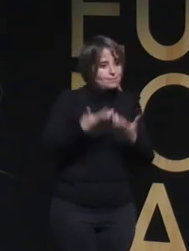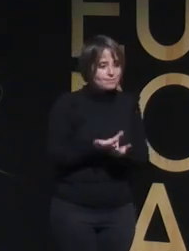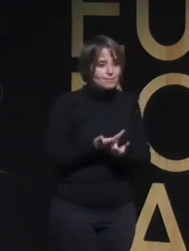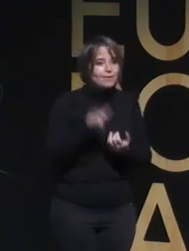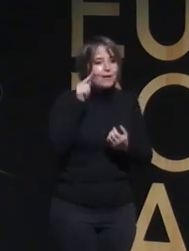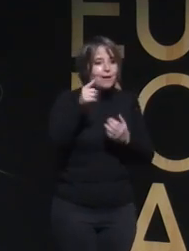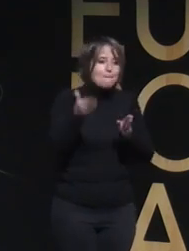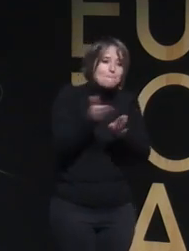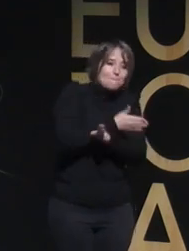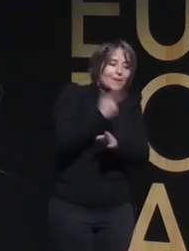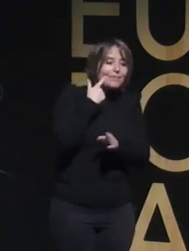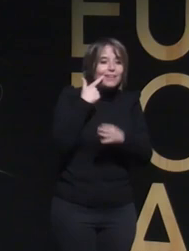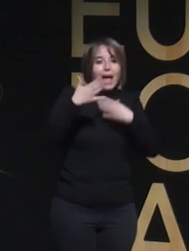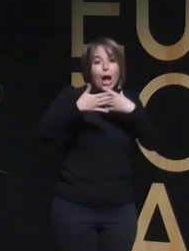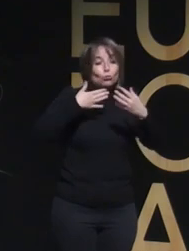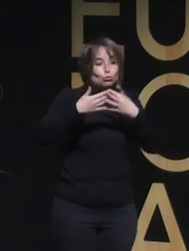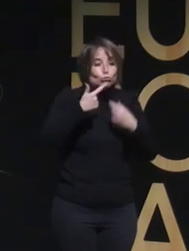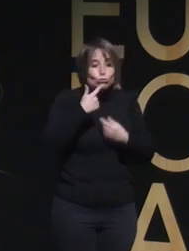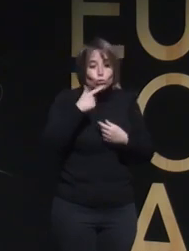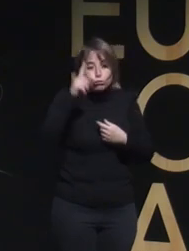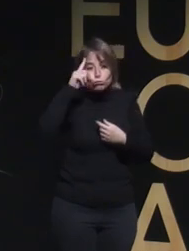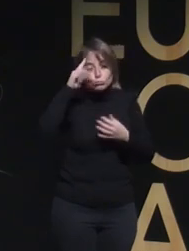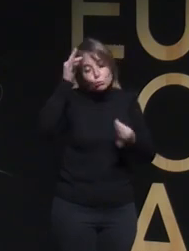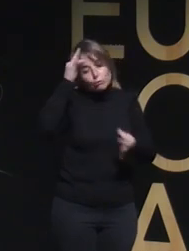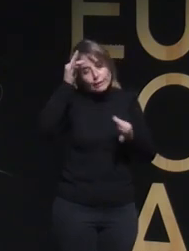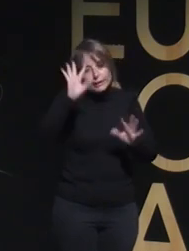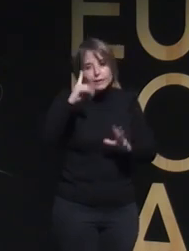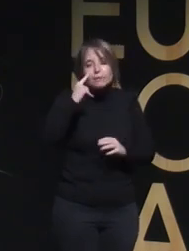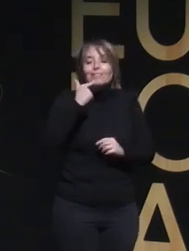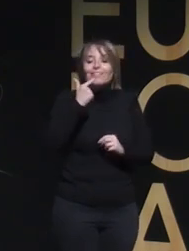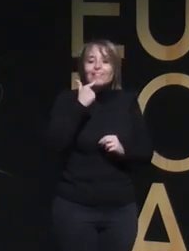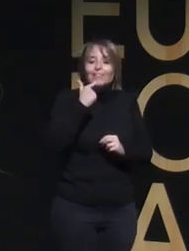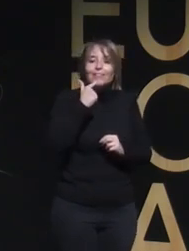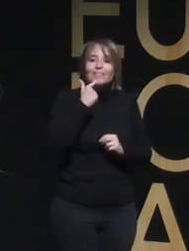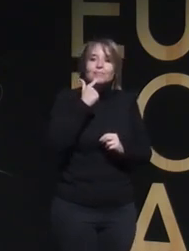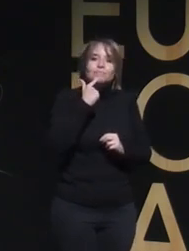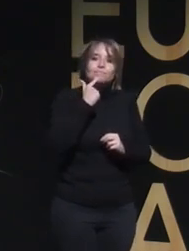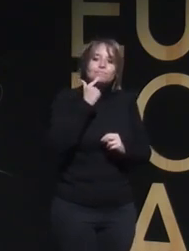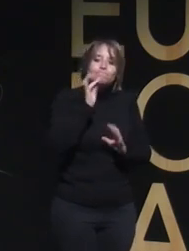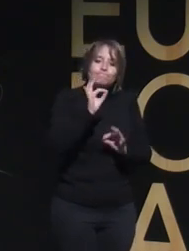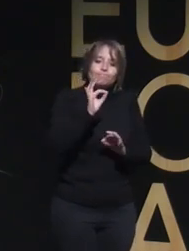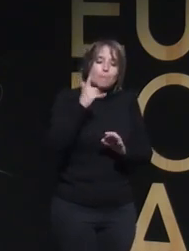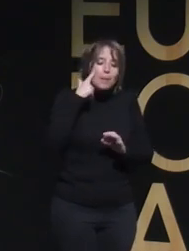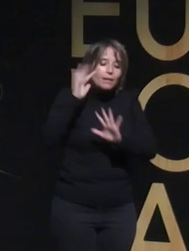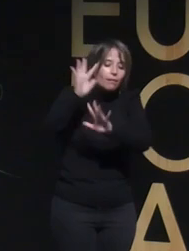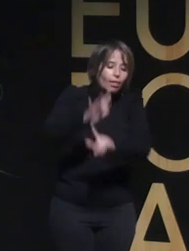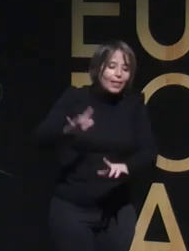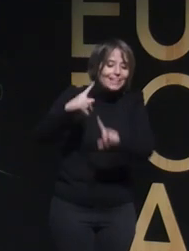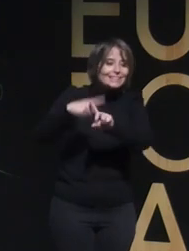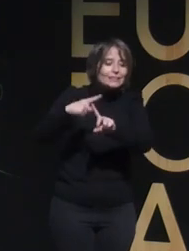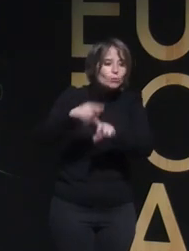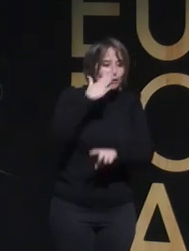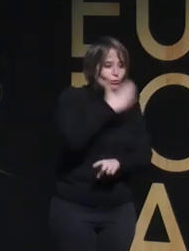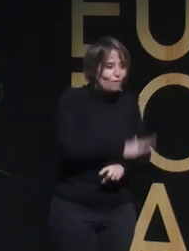Hay un autor que igual con ciertos matices, ¿no? Pero él dice que estamos erotizando y sexualizando la